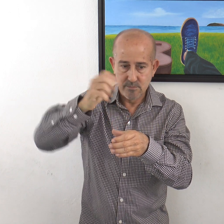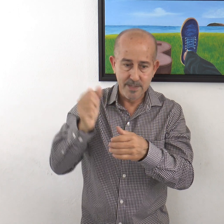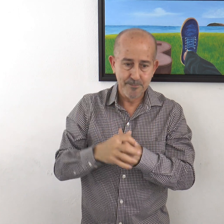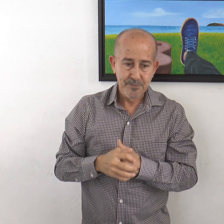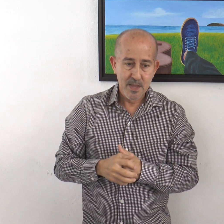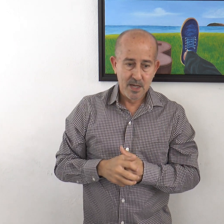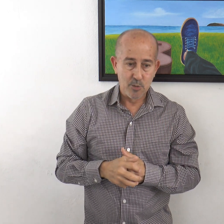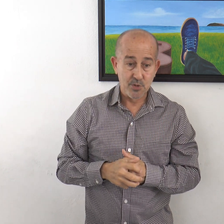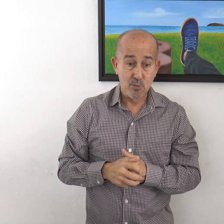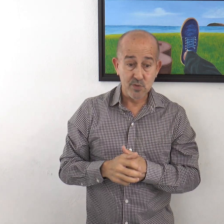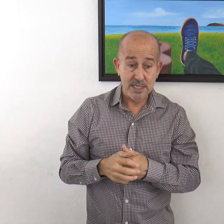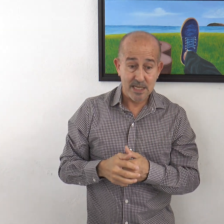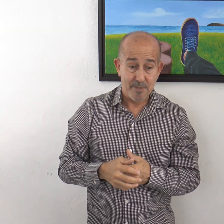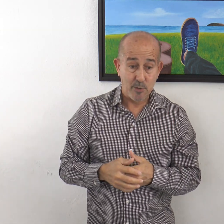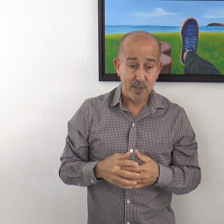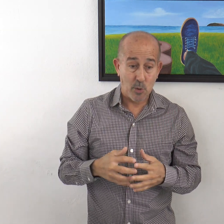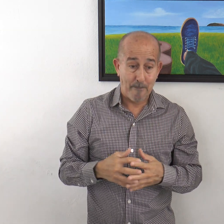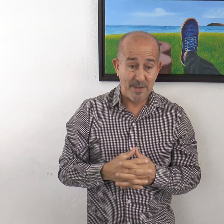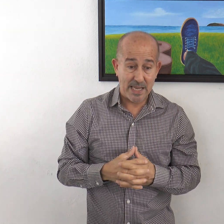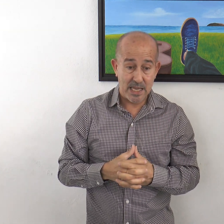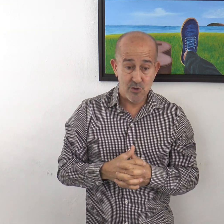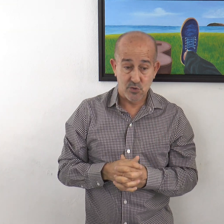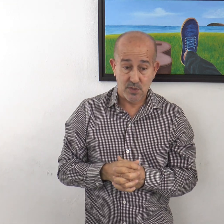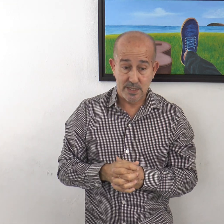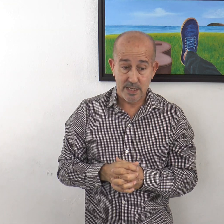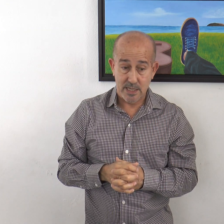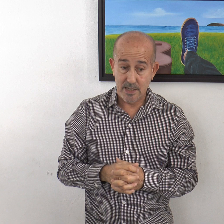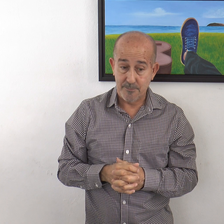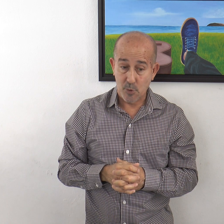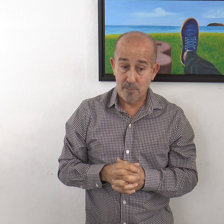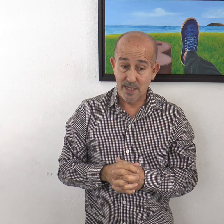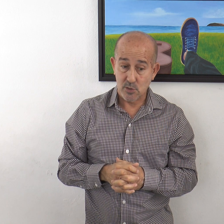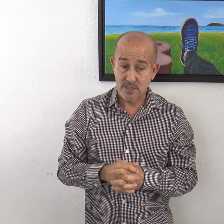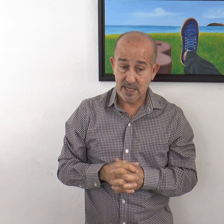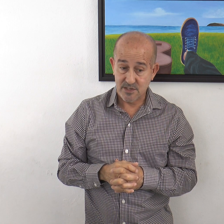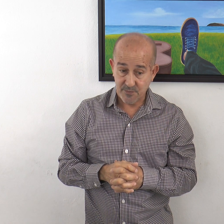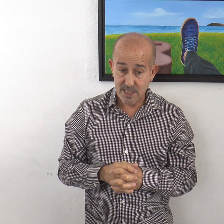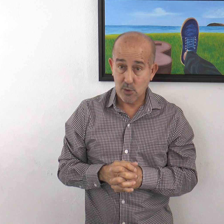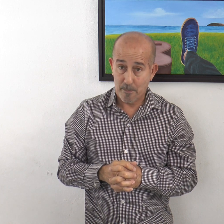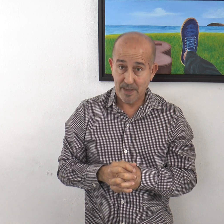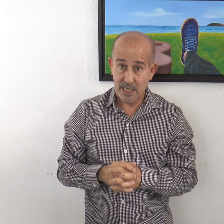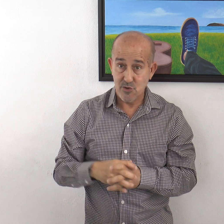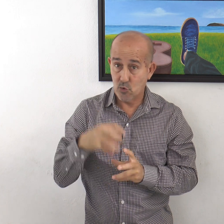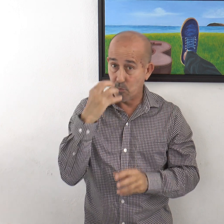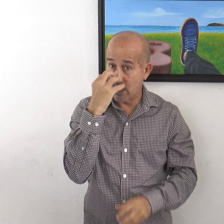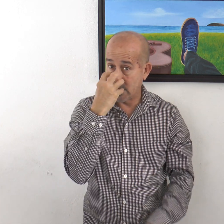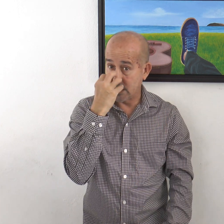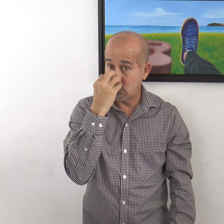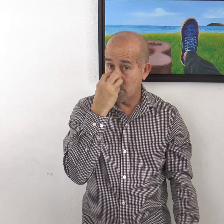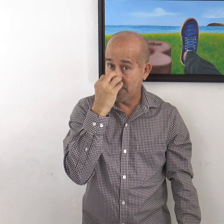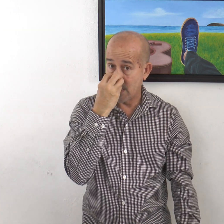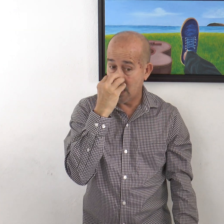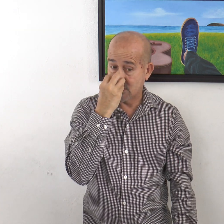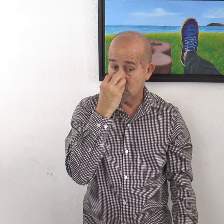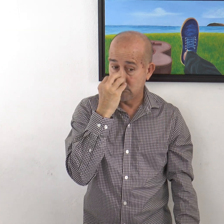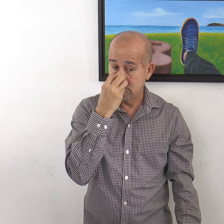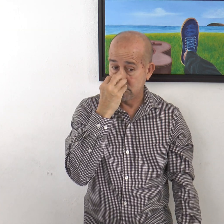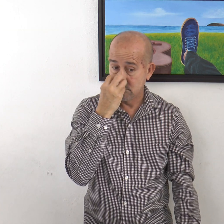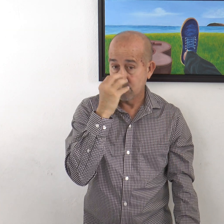¿Sí? Lo podemos utilizar para objetos pequeños, objetos esféricos pequeños, como la nariz de un payaso. Por